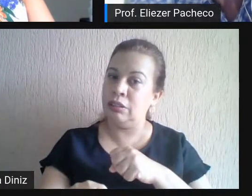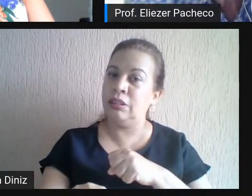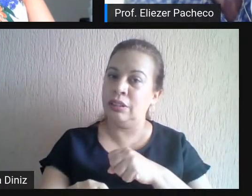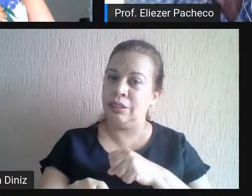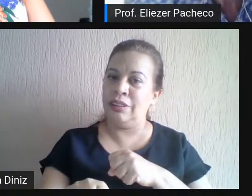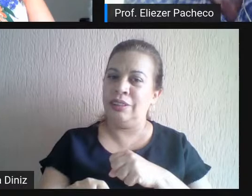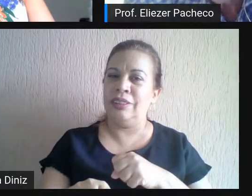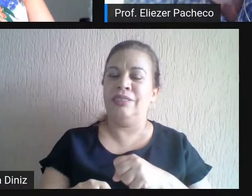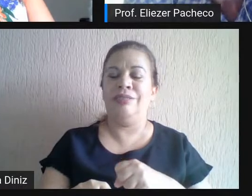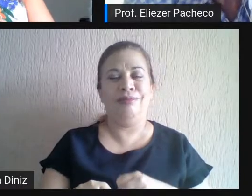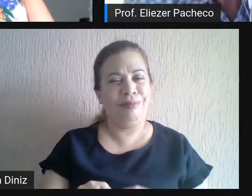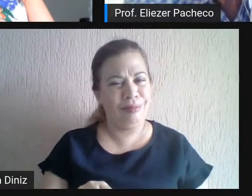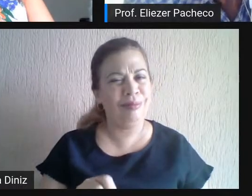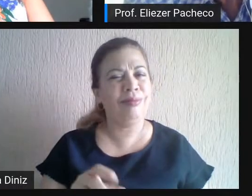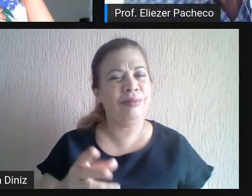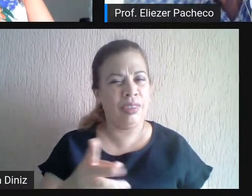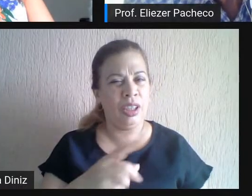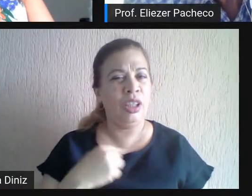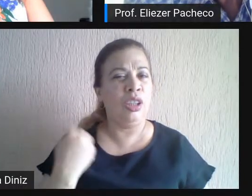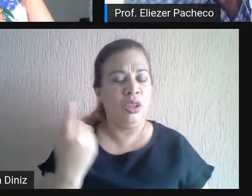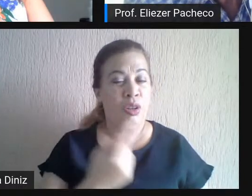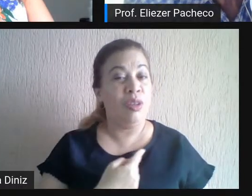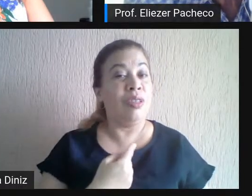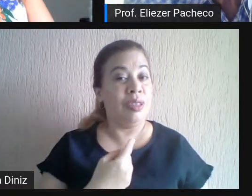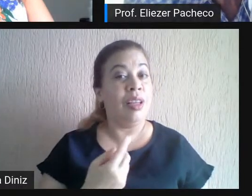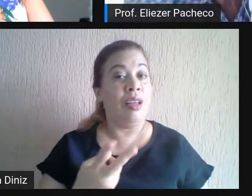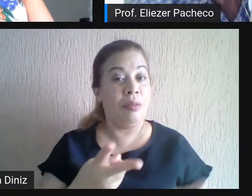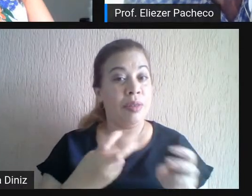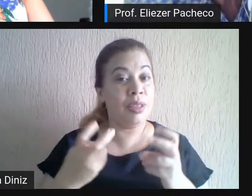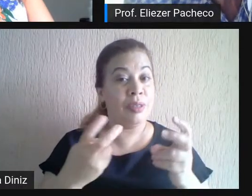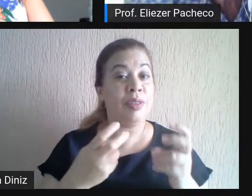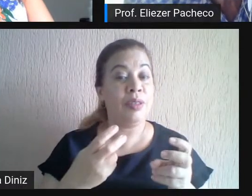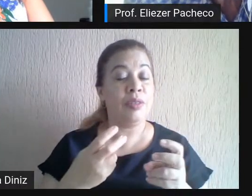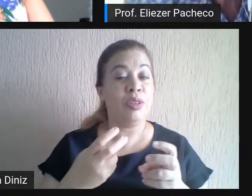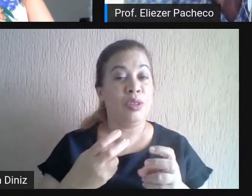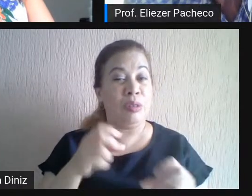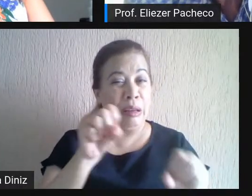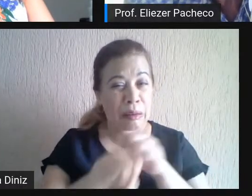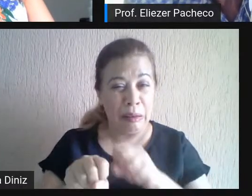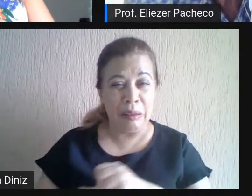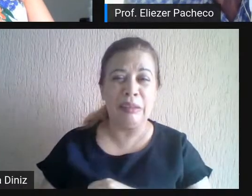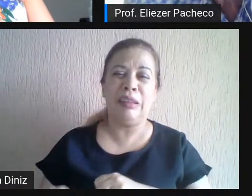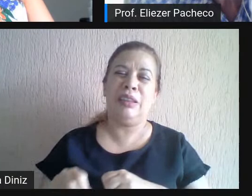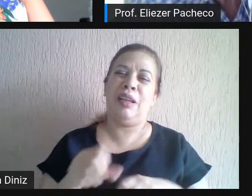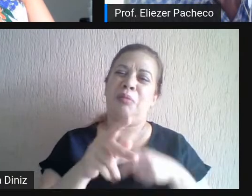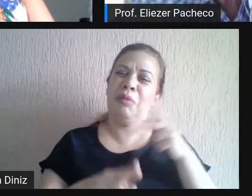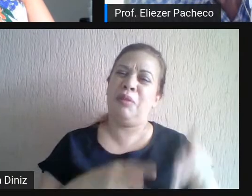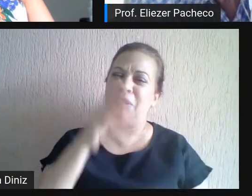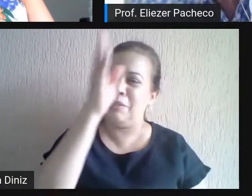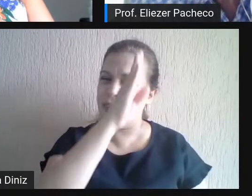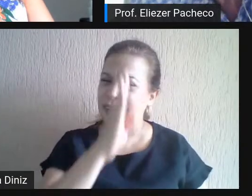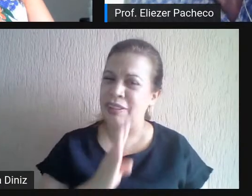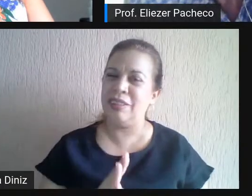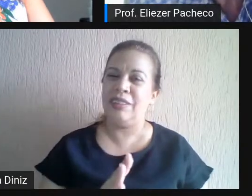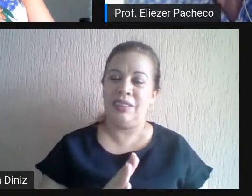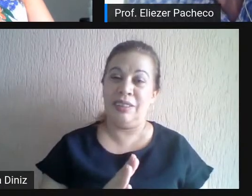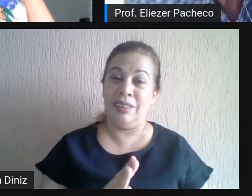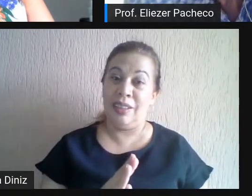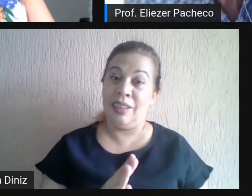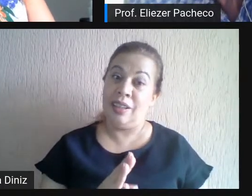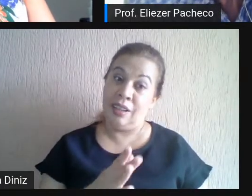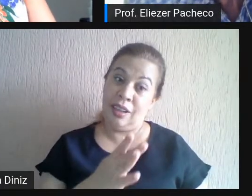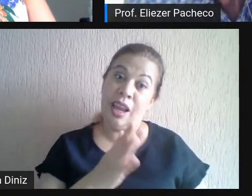um genocídio cruel sobre toda a população brasileira. E muitos veem isso com